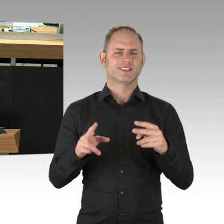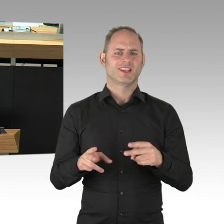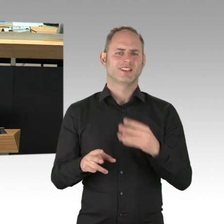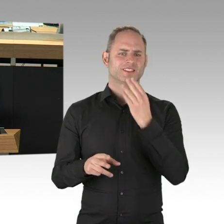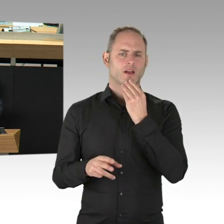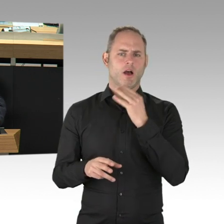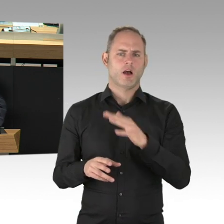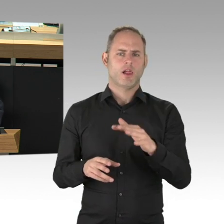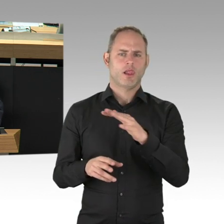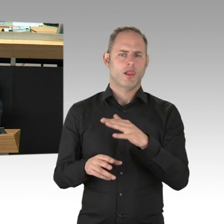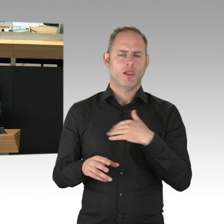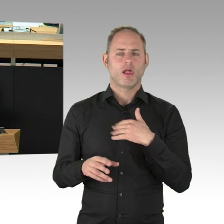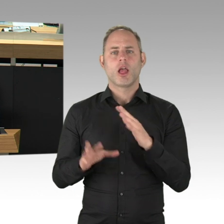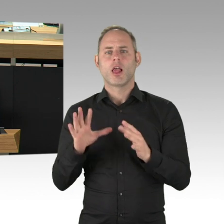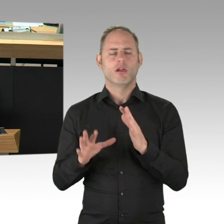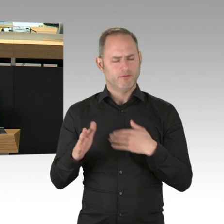sozialisierten Ausländern.